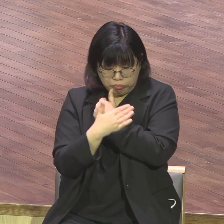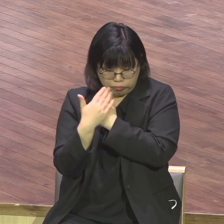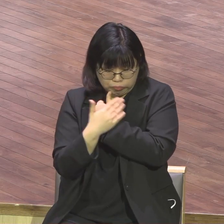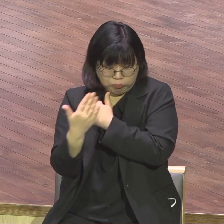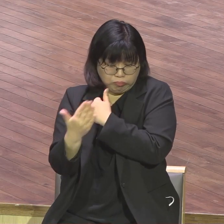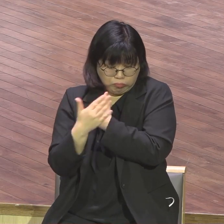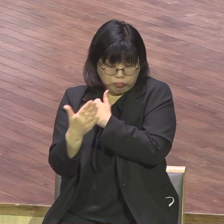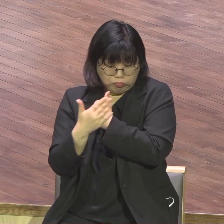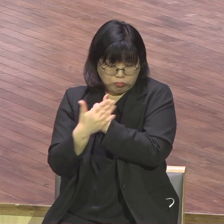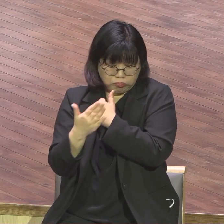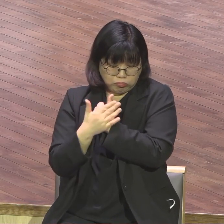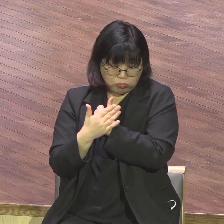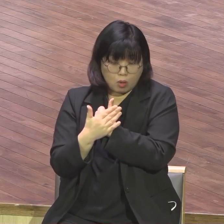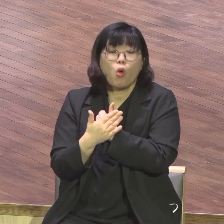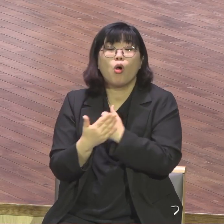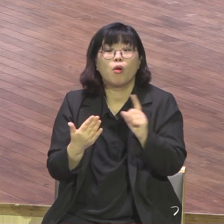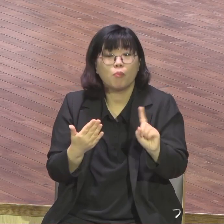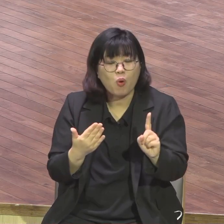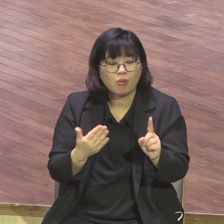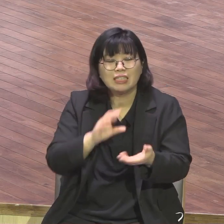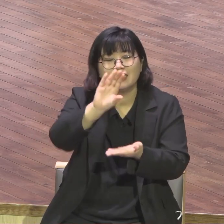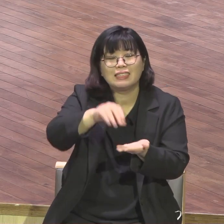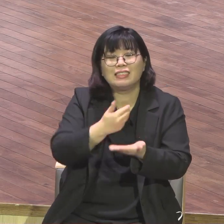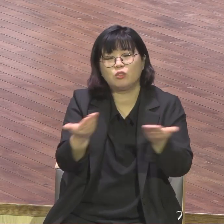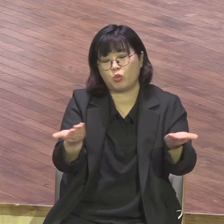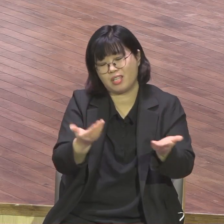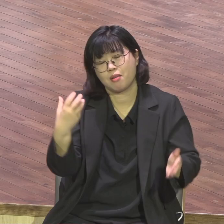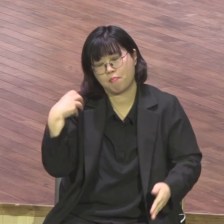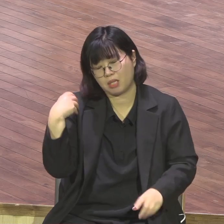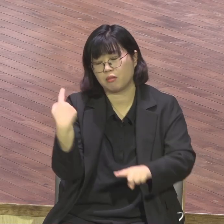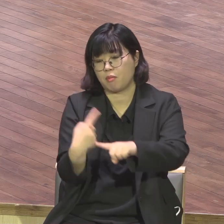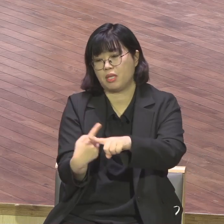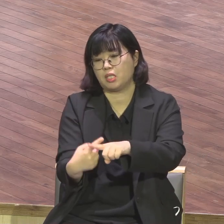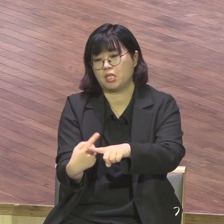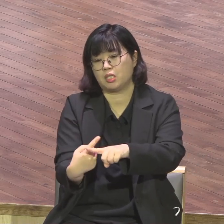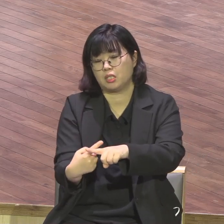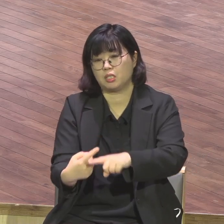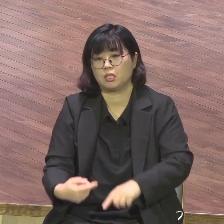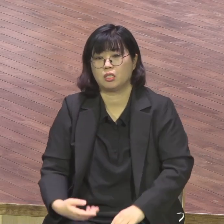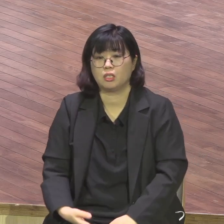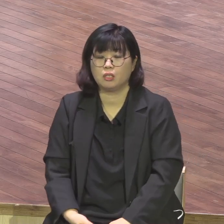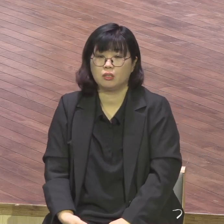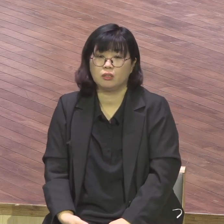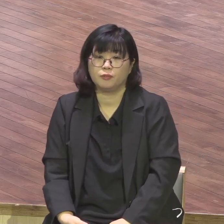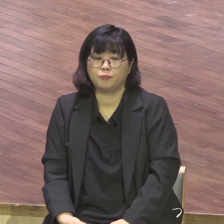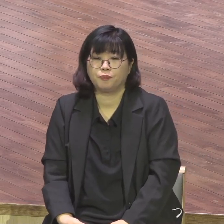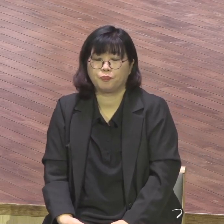바울을 돕는 것이 아니라 그리스도를 돕는 것이다. 그리스도의 일을 그랬잖아요.